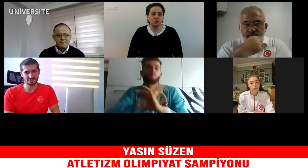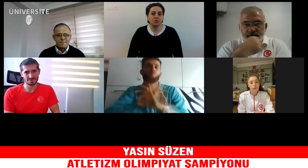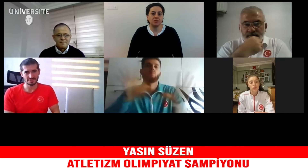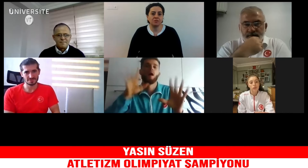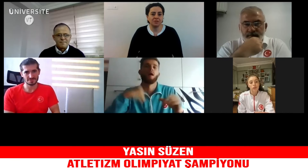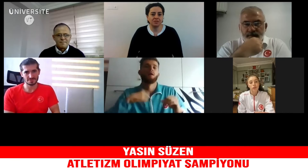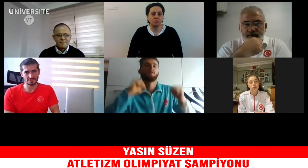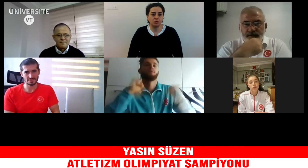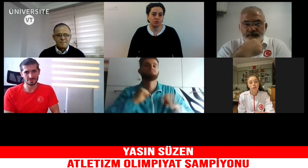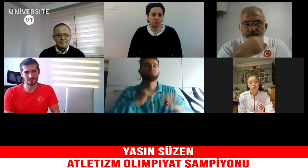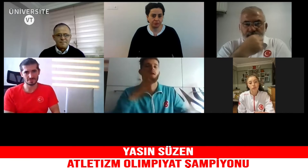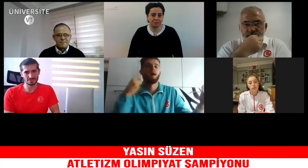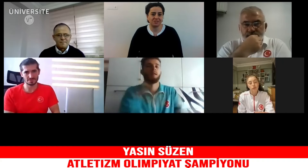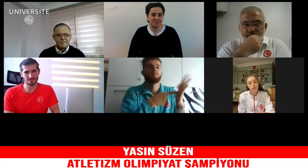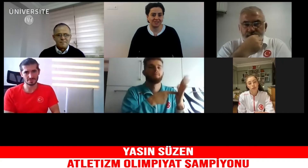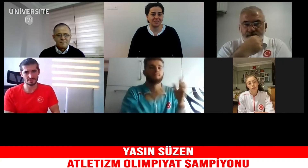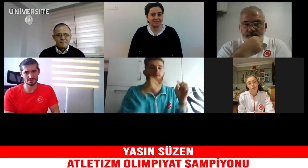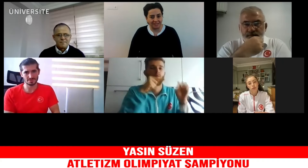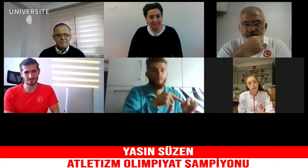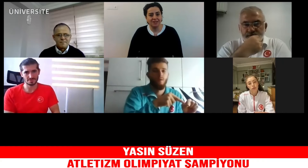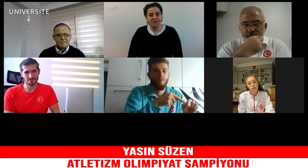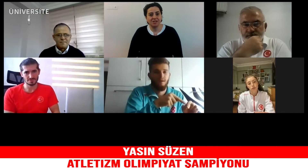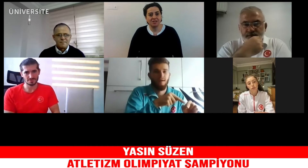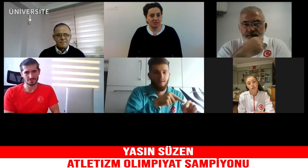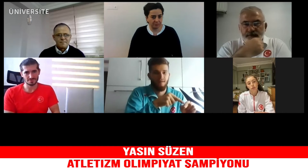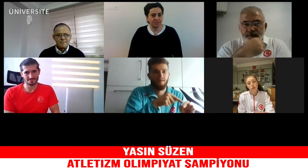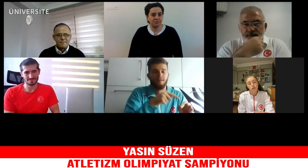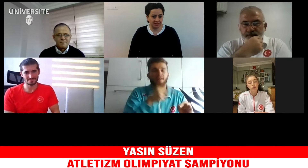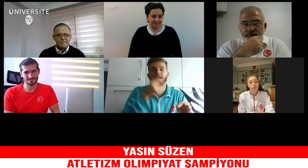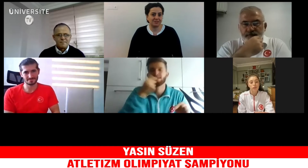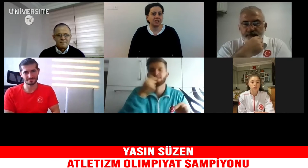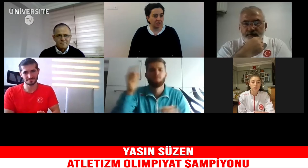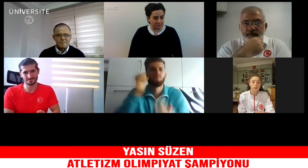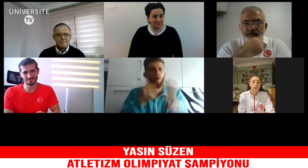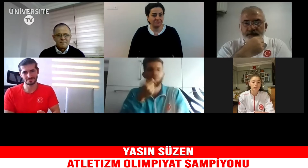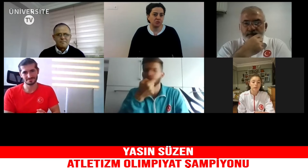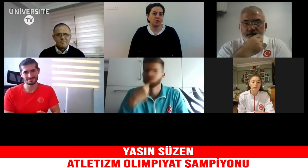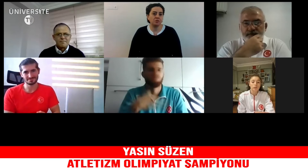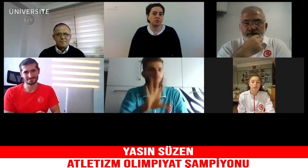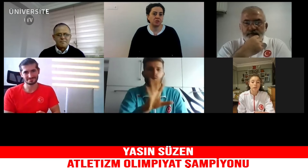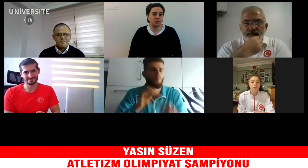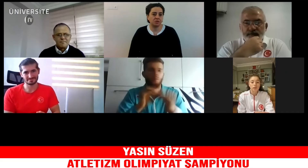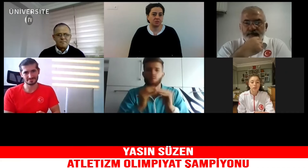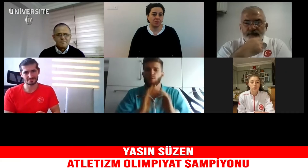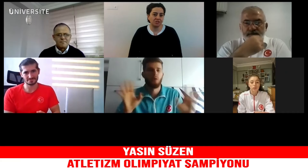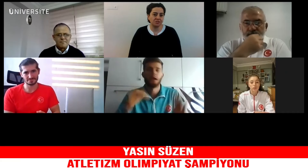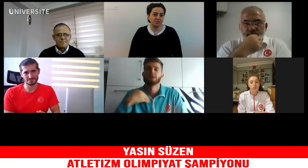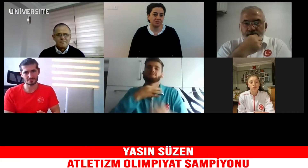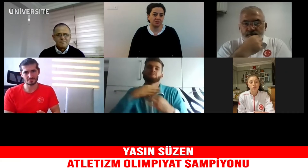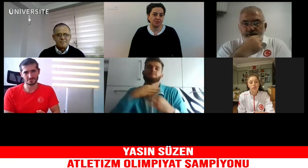Daha çok bana Bosch firmasının desteğiyle kamplarıma izin alabildim ve şu an